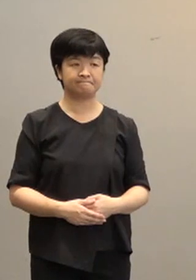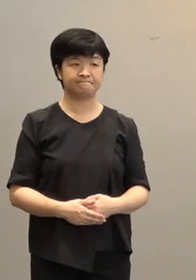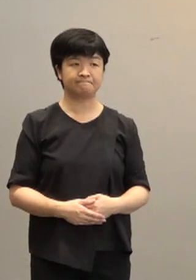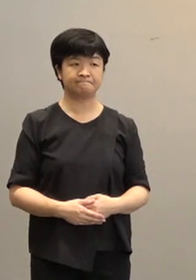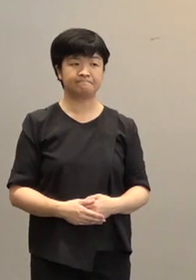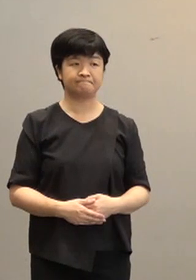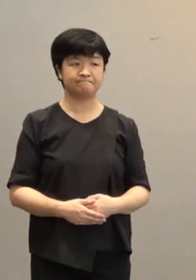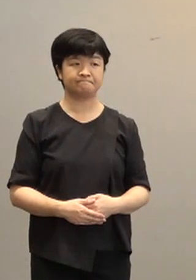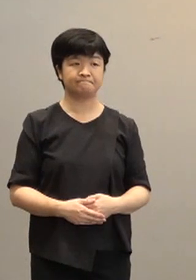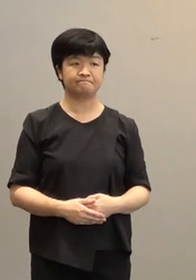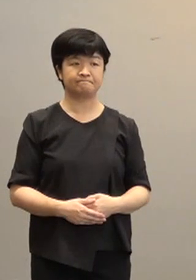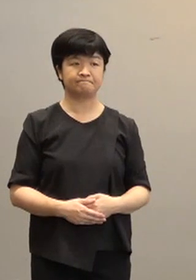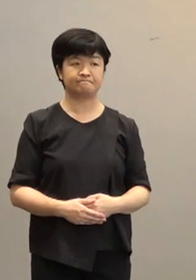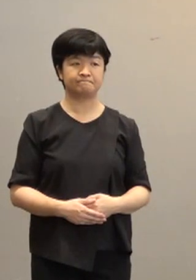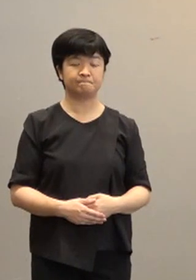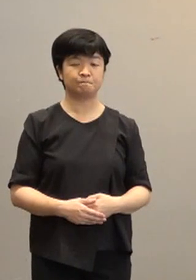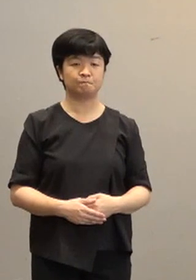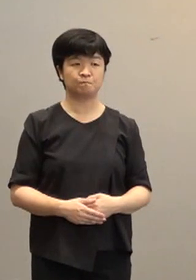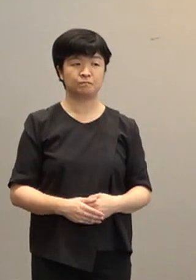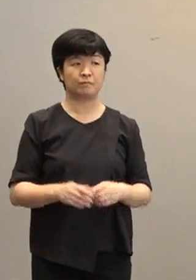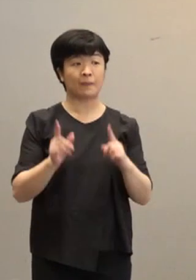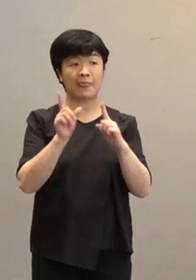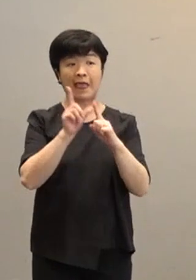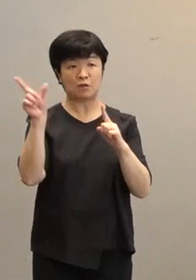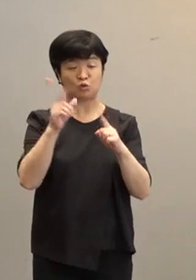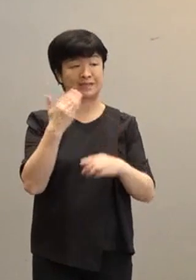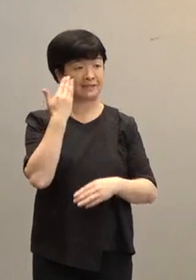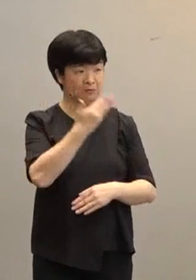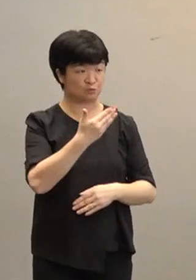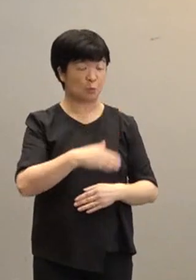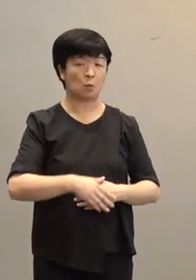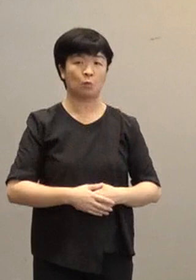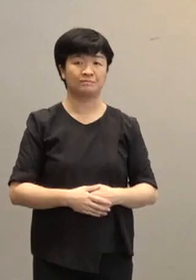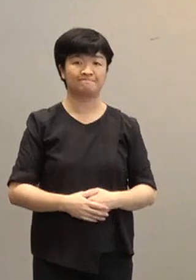他にいかがでしょうか。 NHK さん。